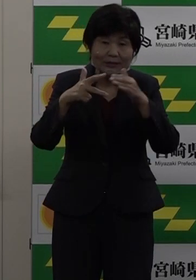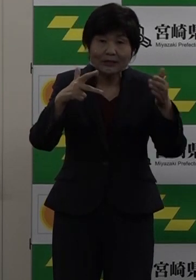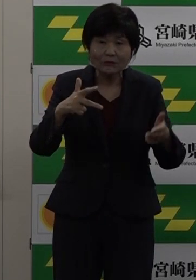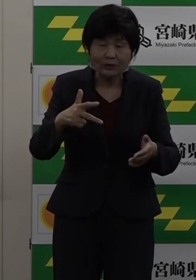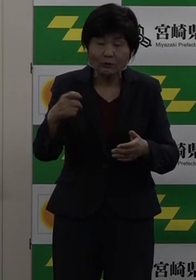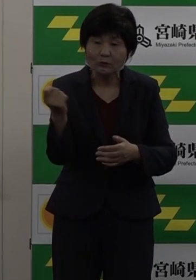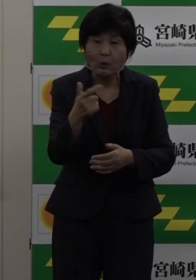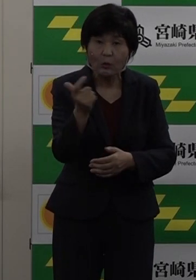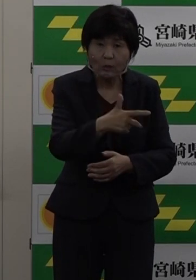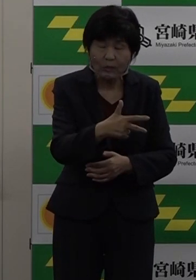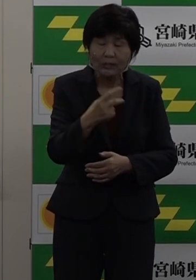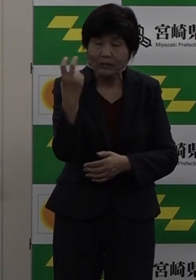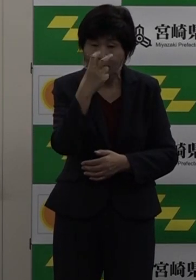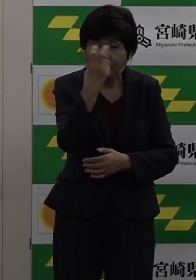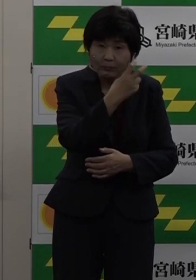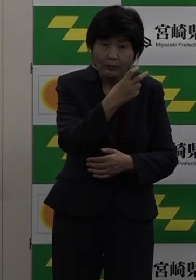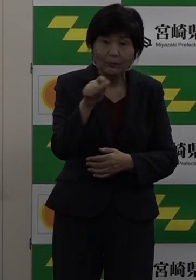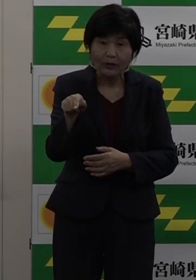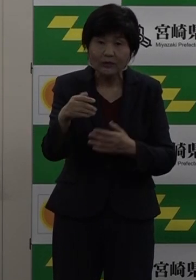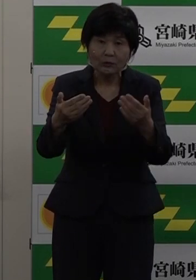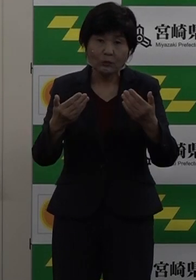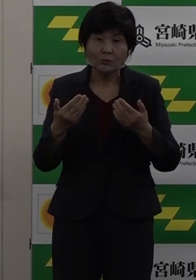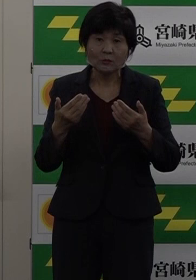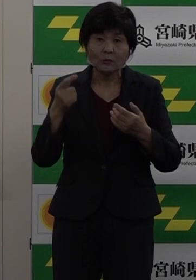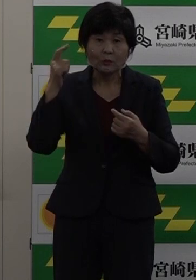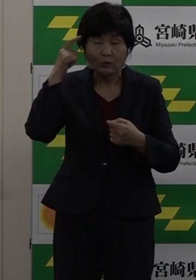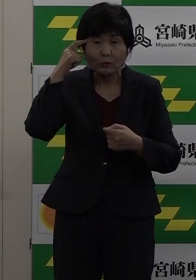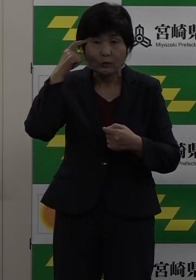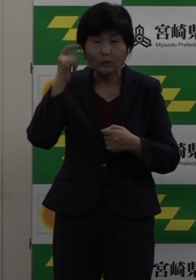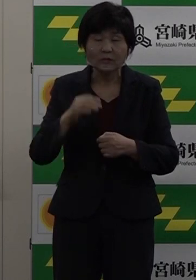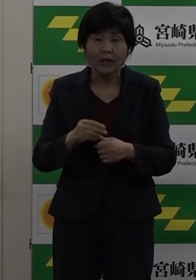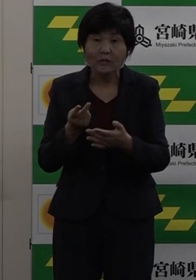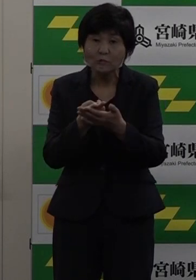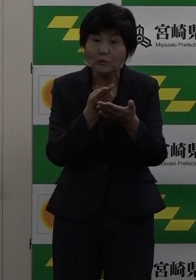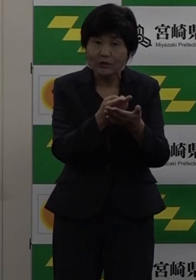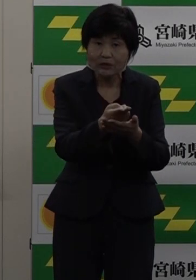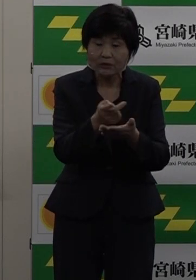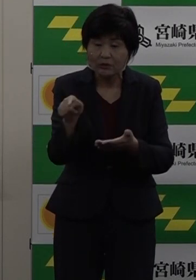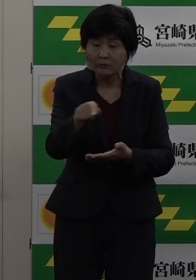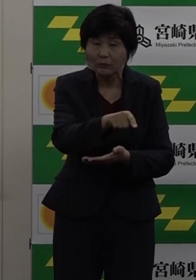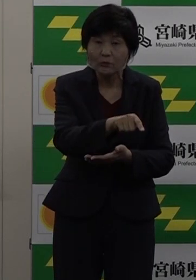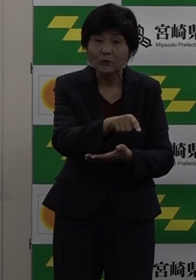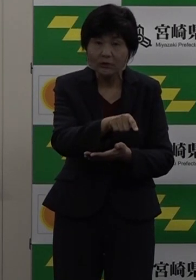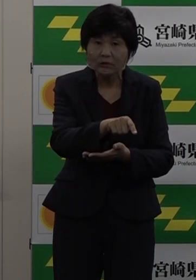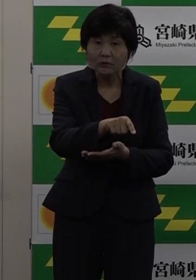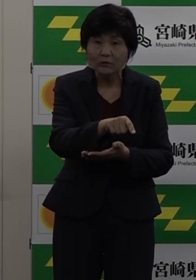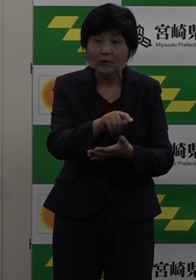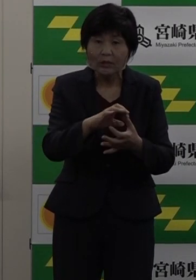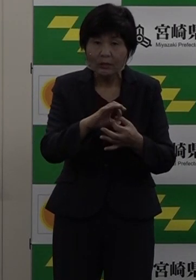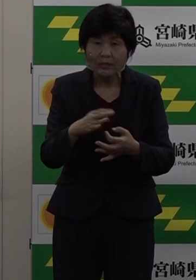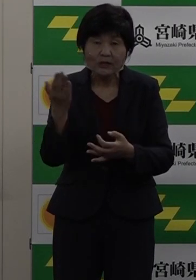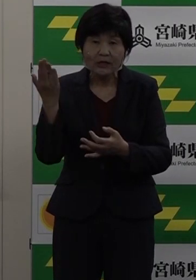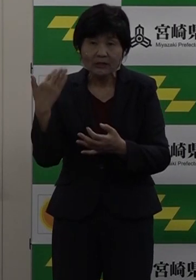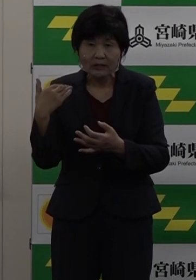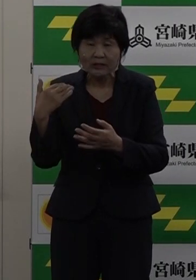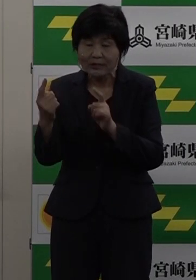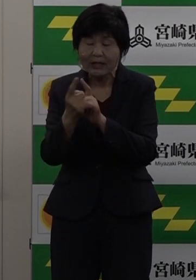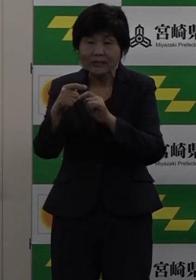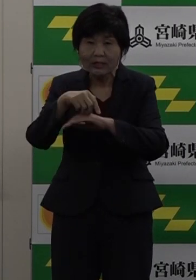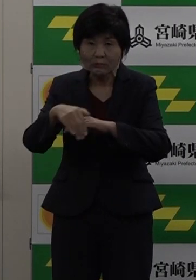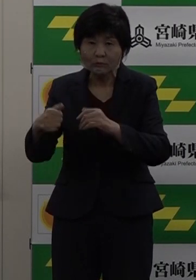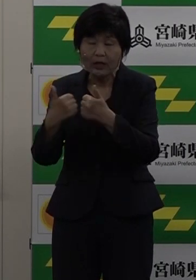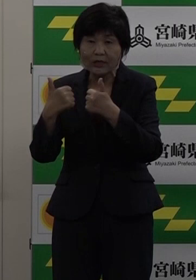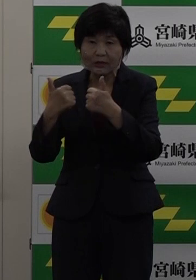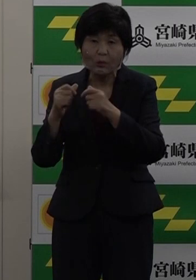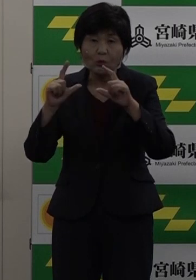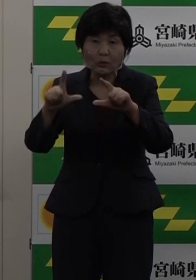査というものも必要だと考えております。入院病床につきましては先ほど対策本会議で報告しましたように、昨